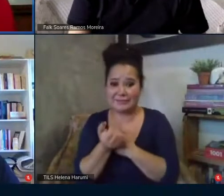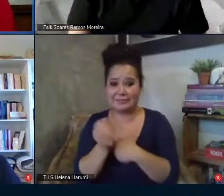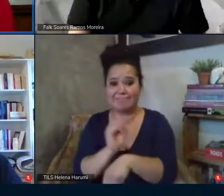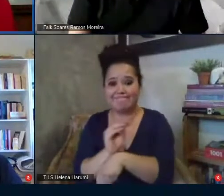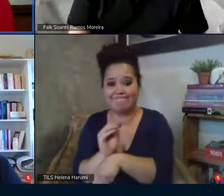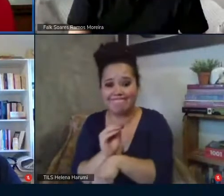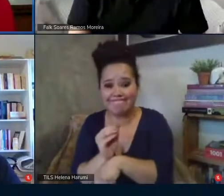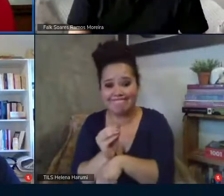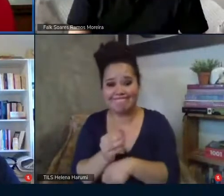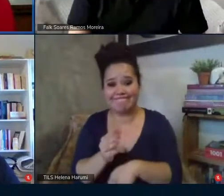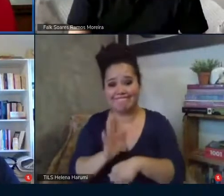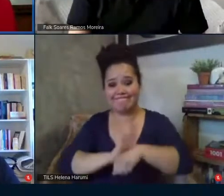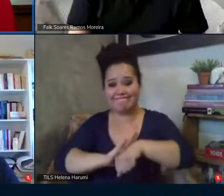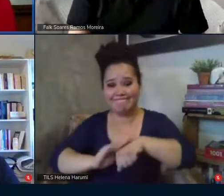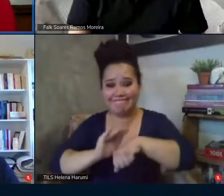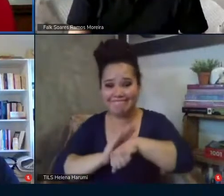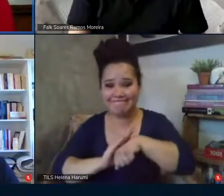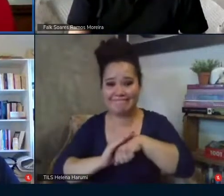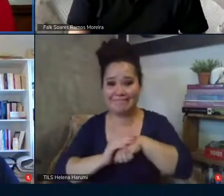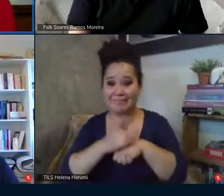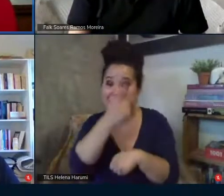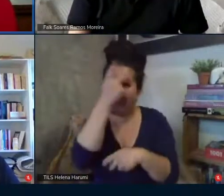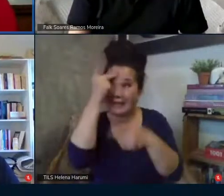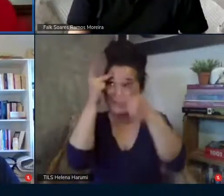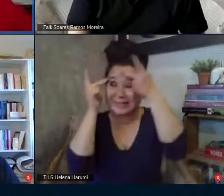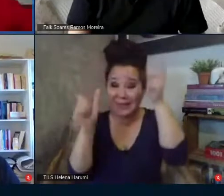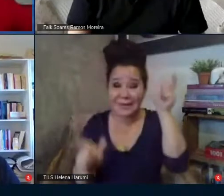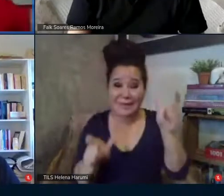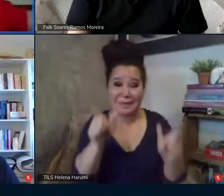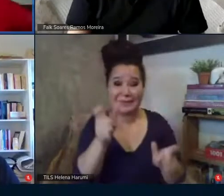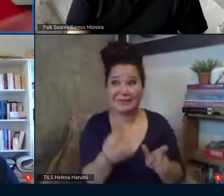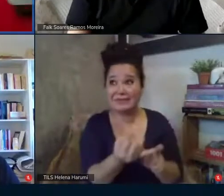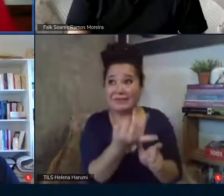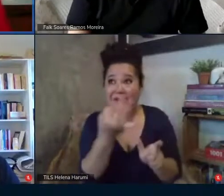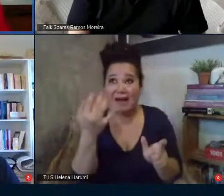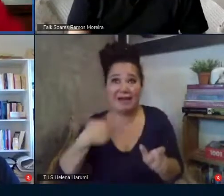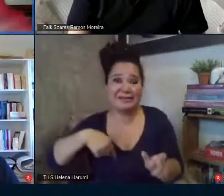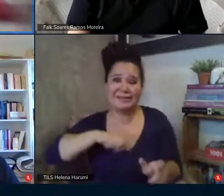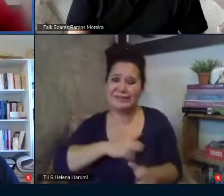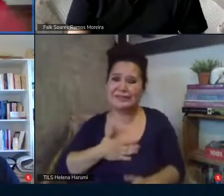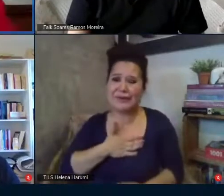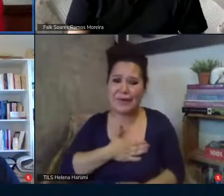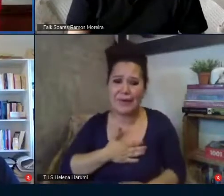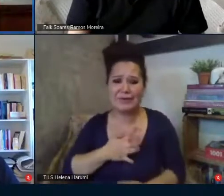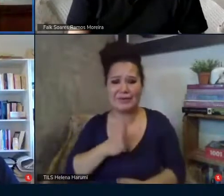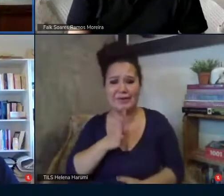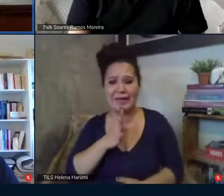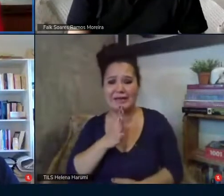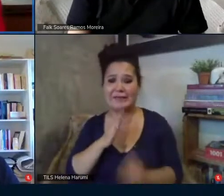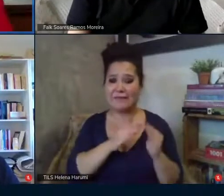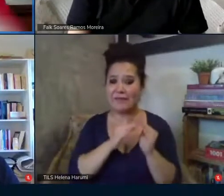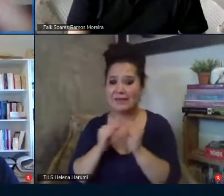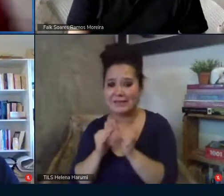nós gostamos, que nós conhecemos, seja um vizinho, seja a mãe, seja o pai, seja um amigo, seja o primo, o